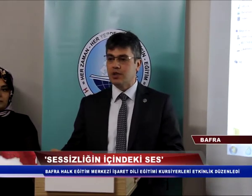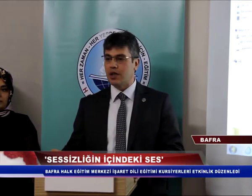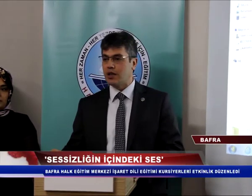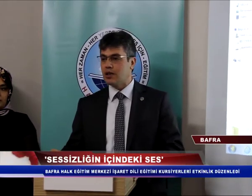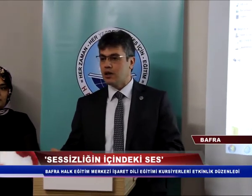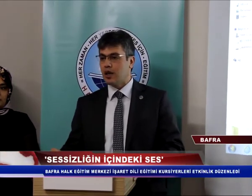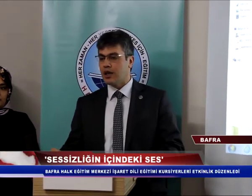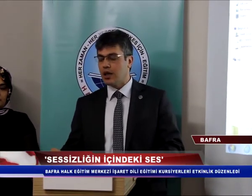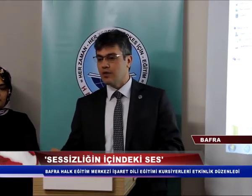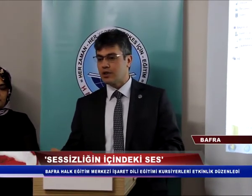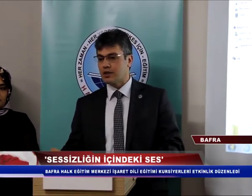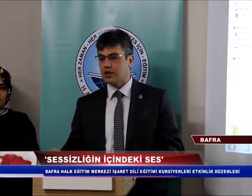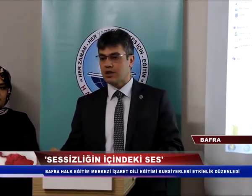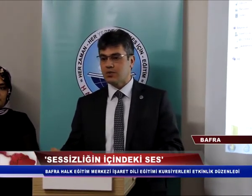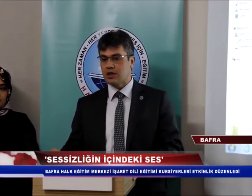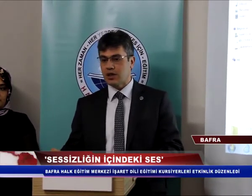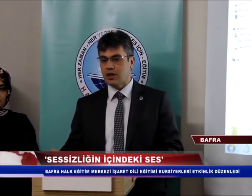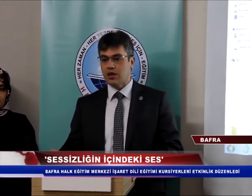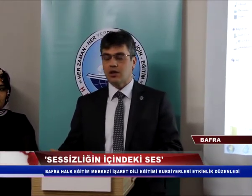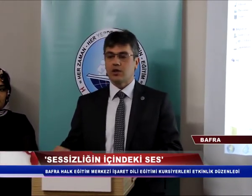eğitimiyle engelli vatandaşlarımıza